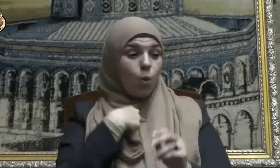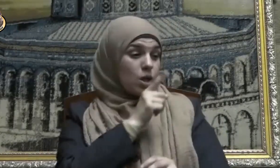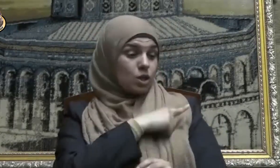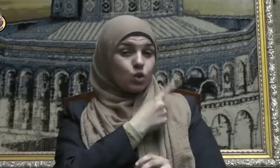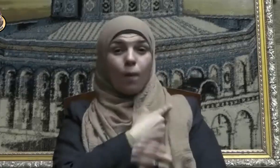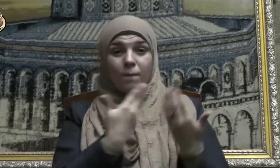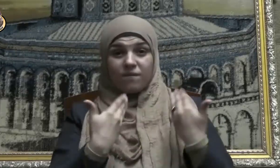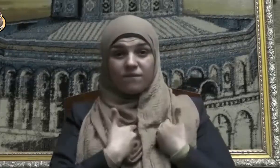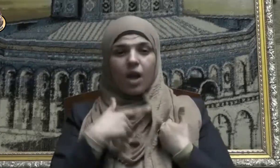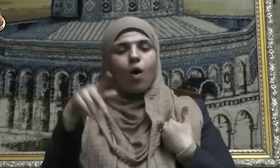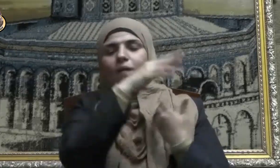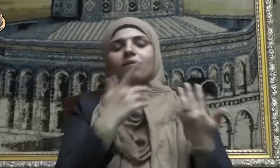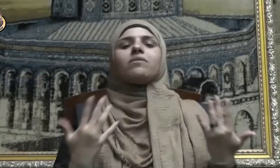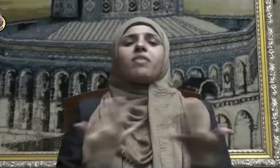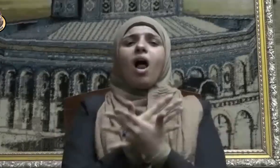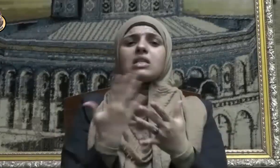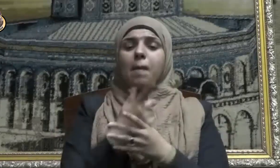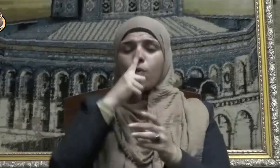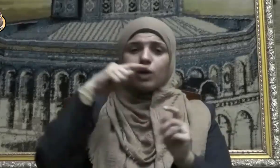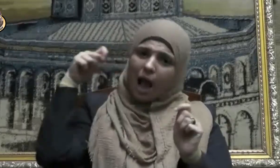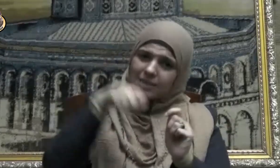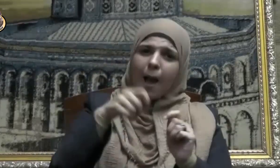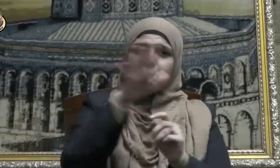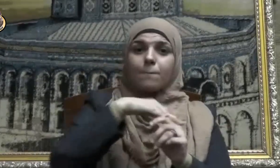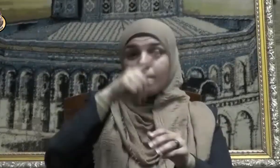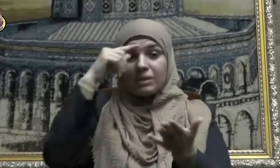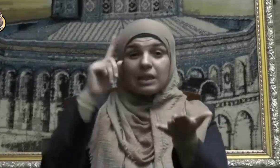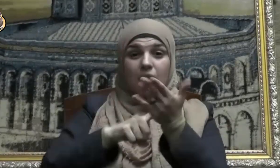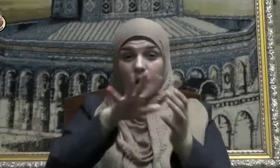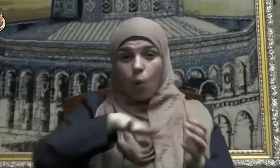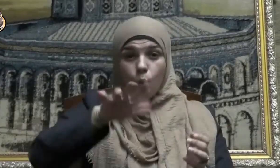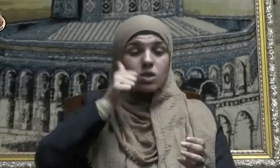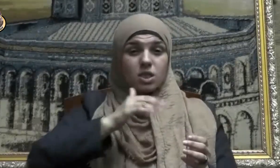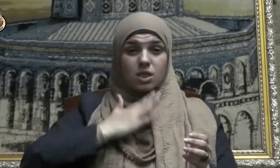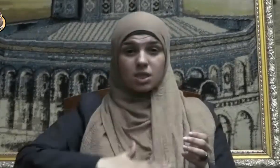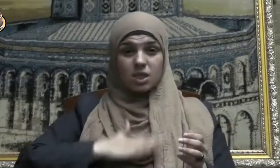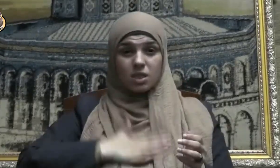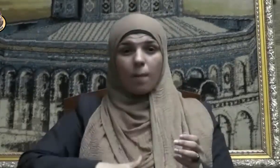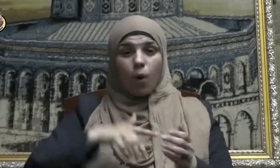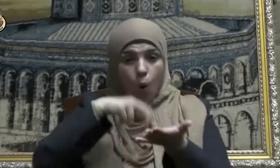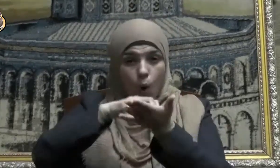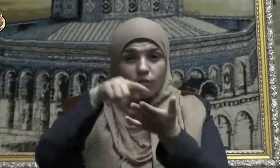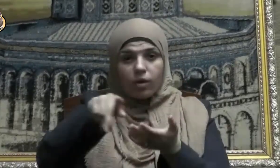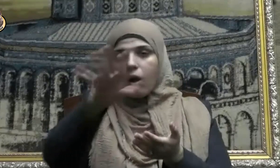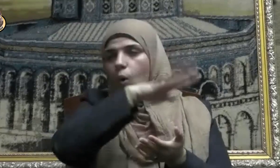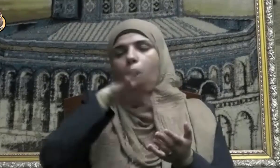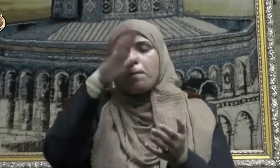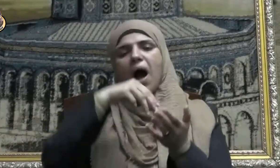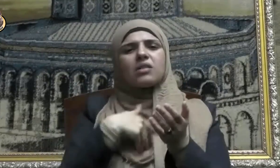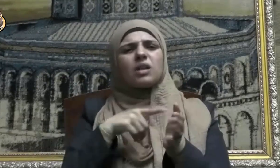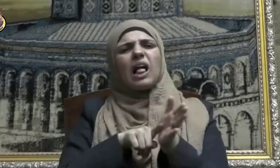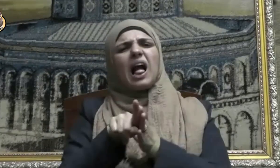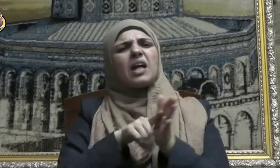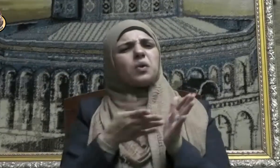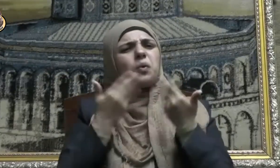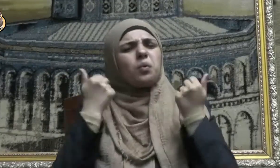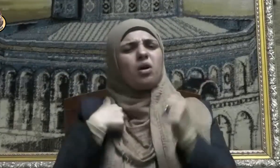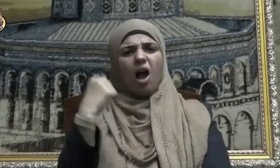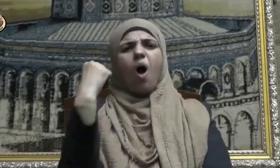يفرحوا بها وإن تصبروا وتتقوا لا يضركم كيدهم شيئا إن الله